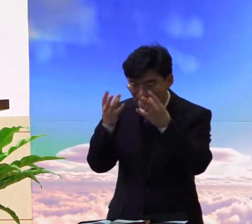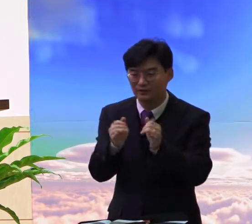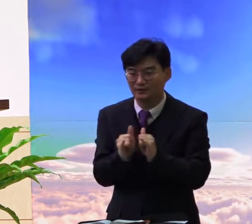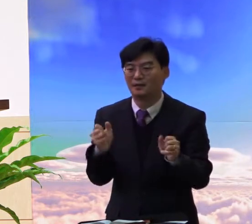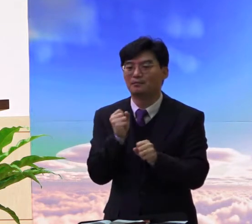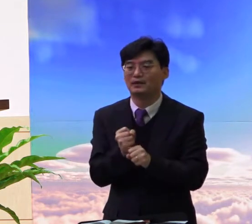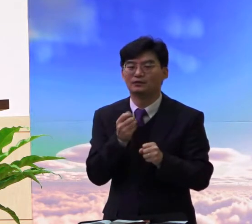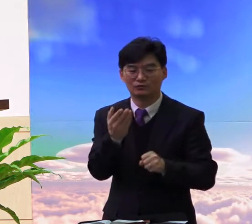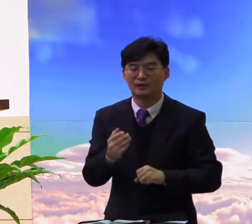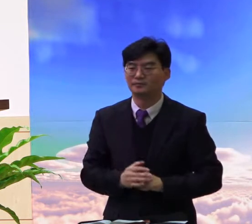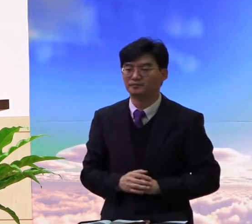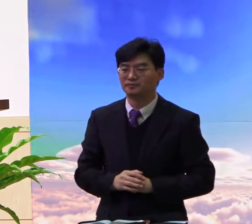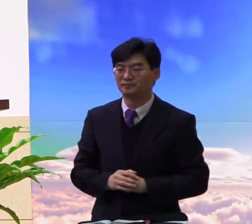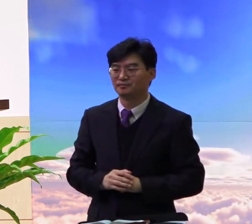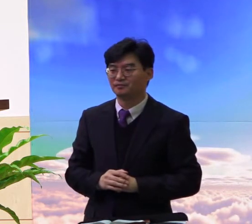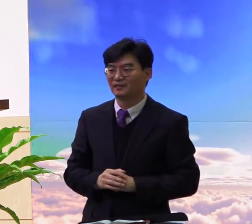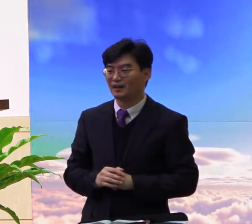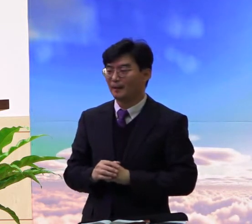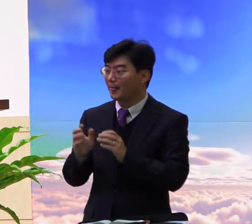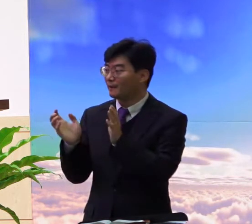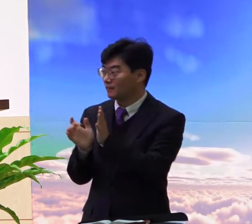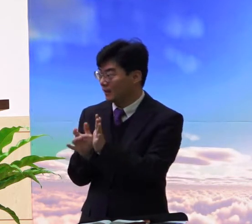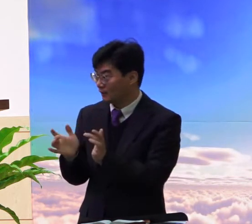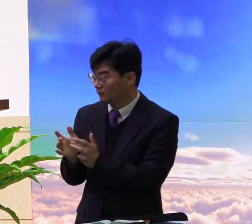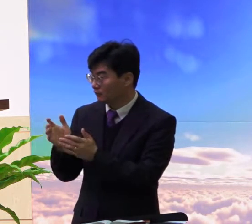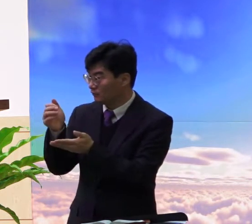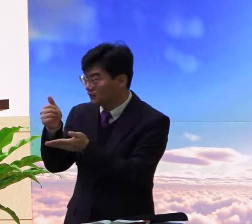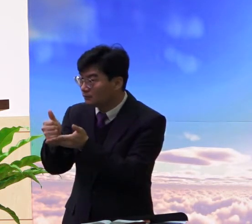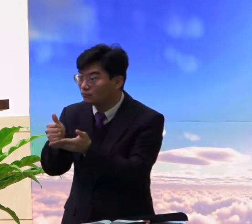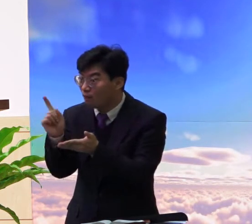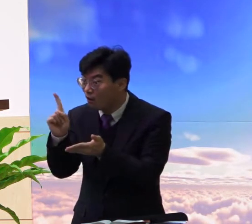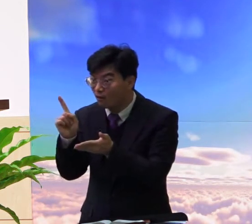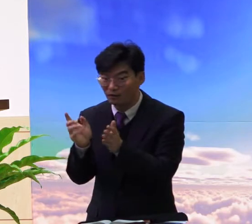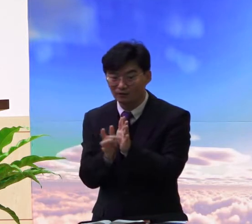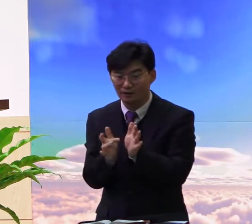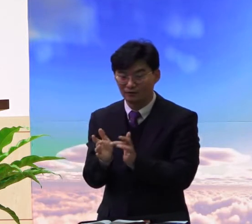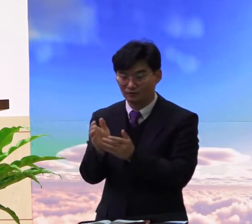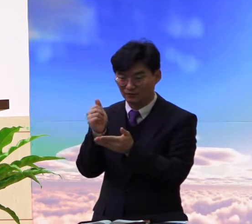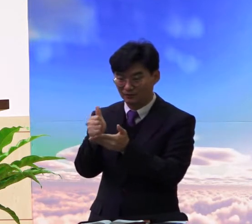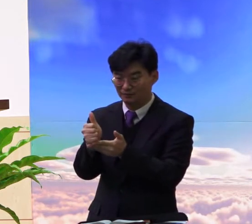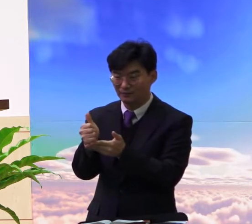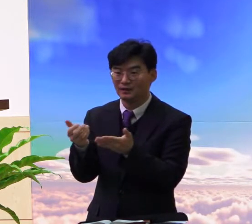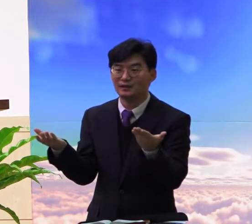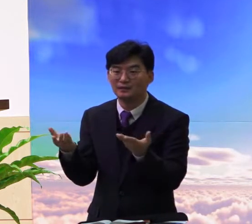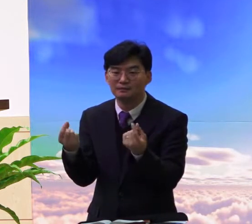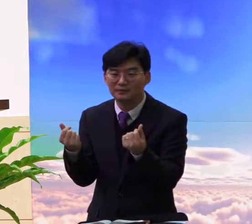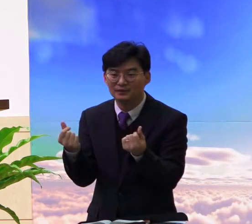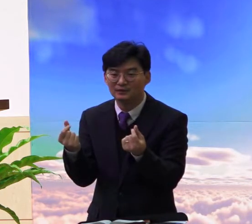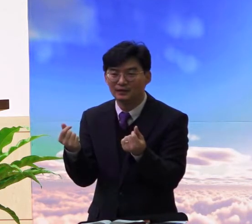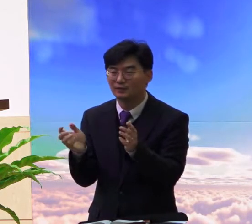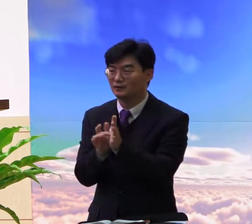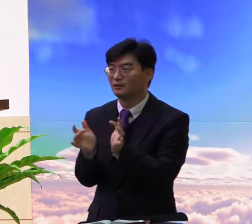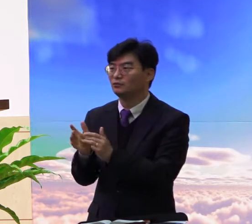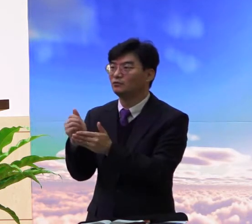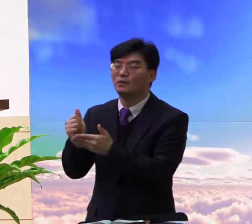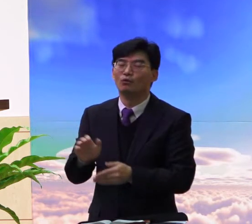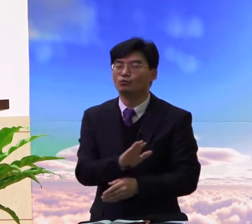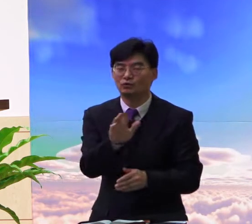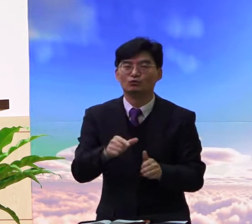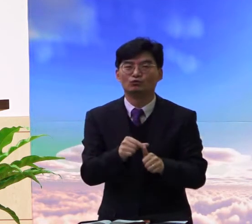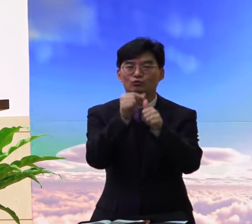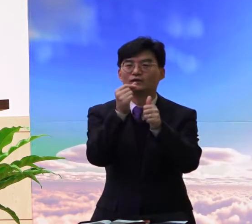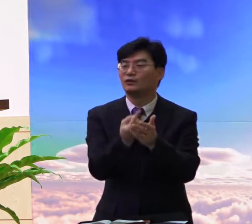하나님의 본체이신 예수님께서 우리를 구원하시기 위해 친히 이 땅에 오셨고